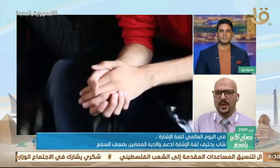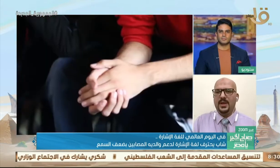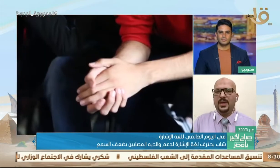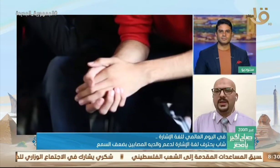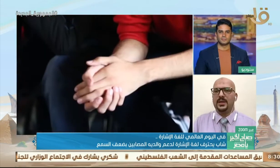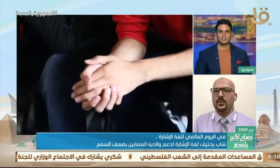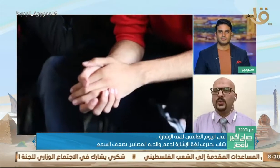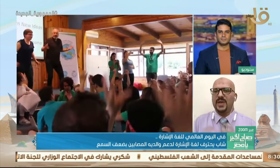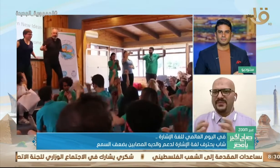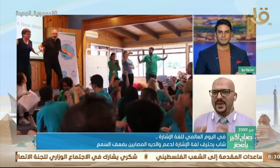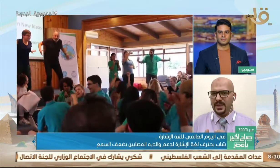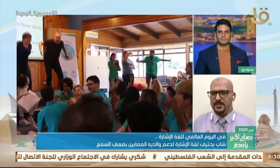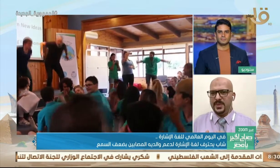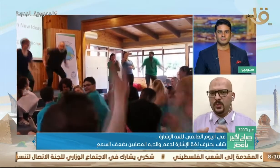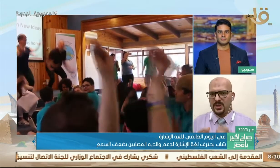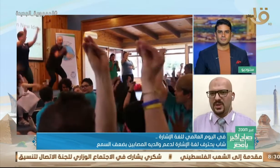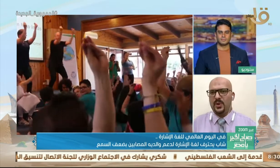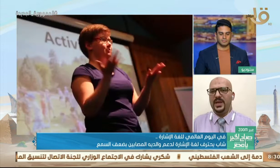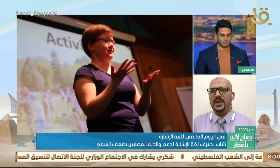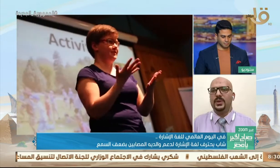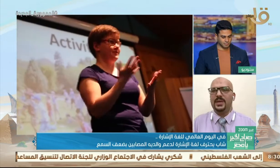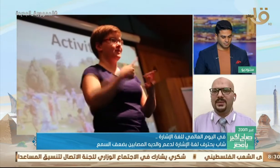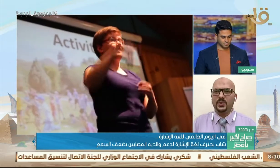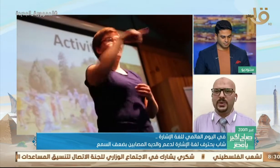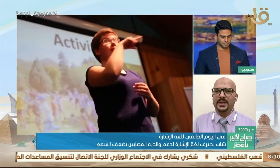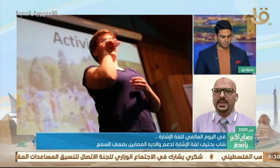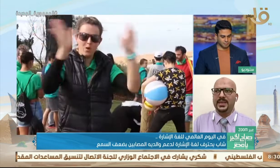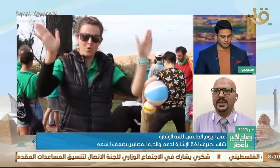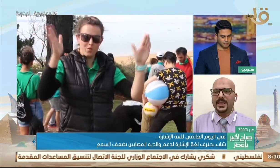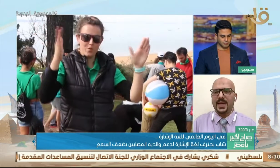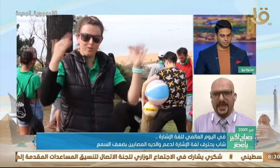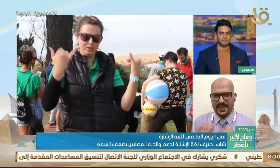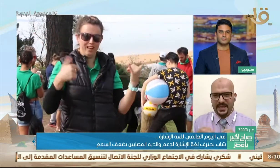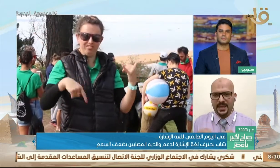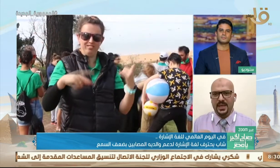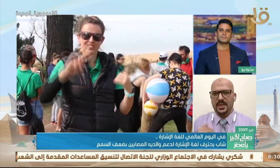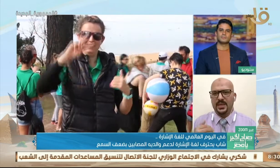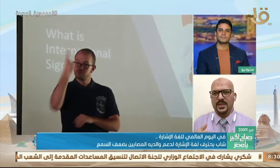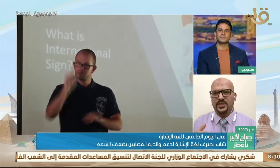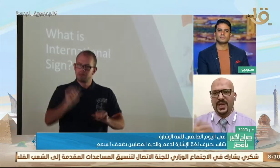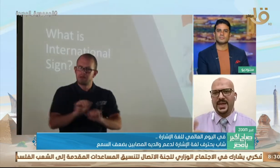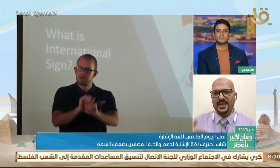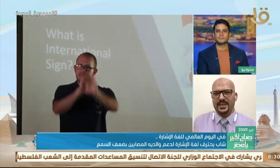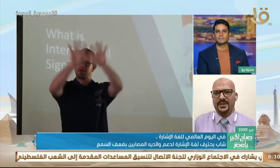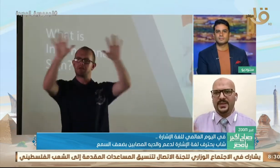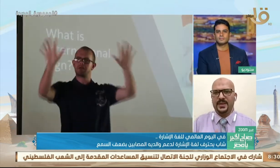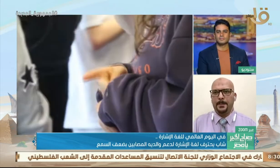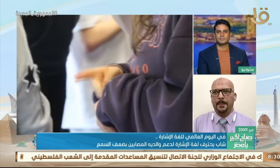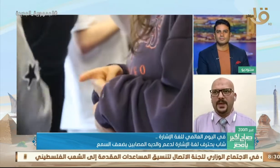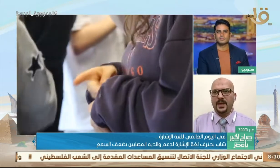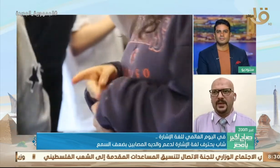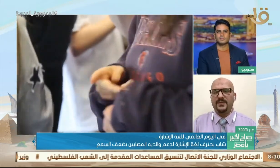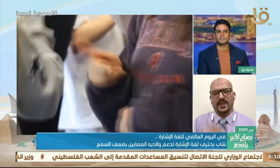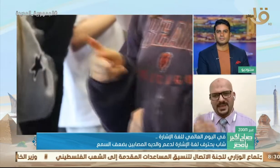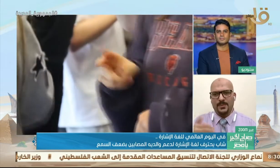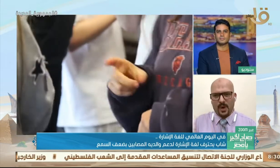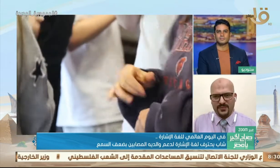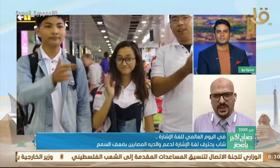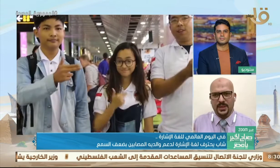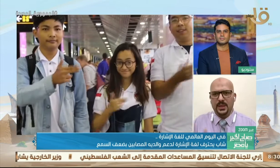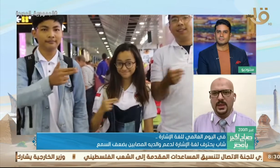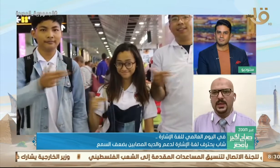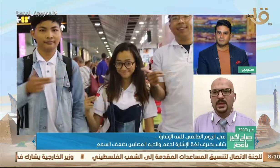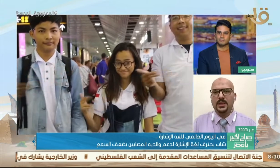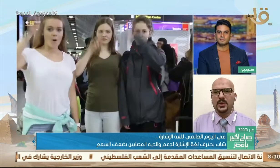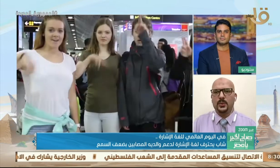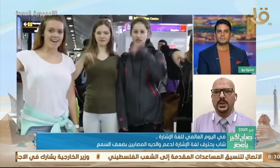صم، وده فريق من المتطوعين والحمد لله حاليا شغالين في كذا